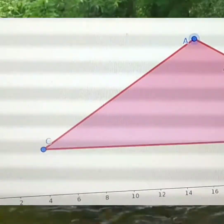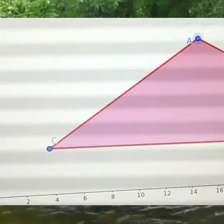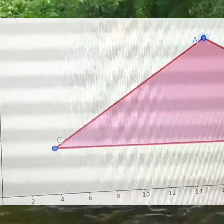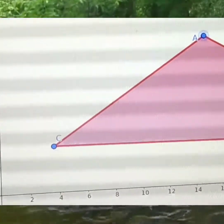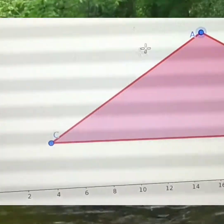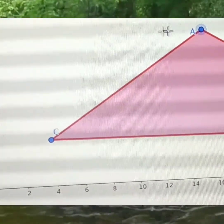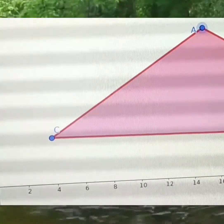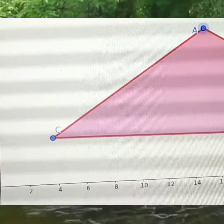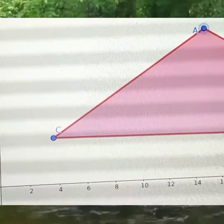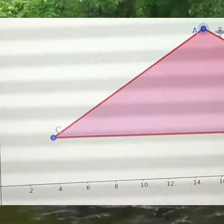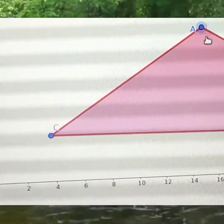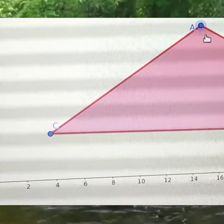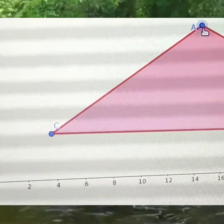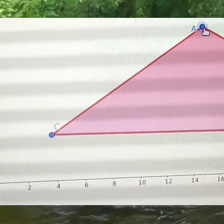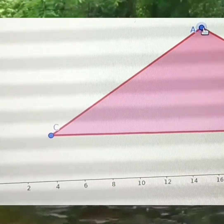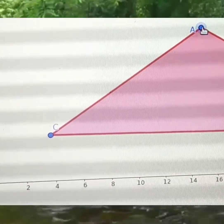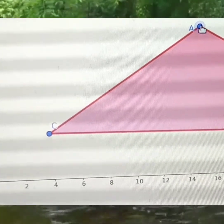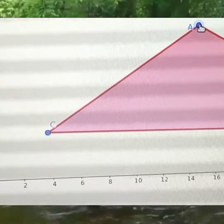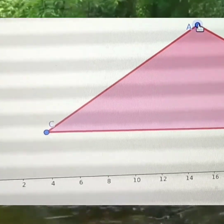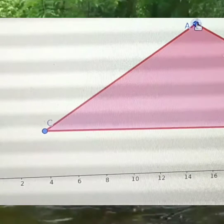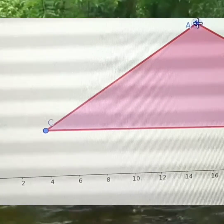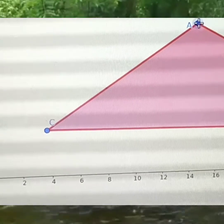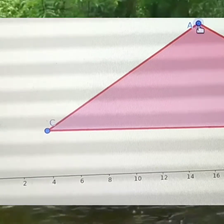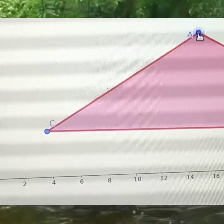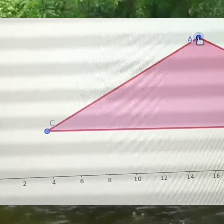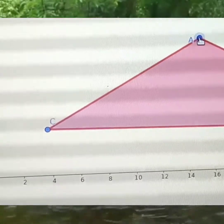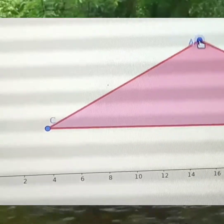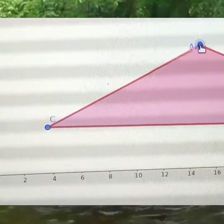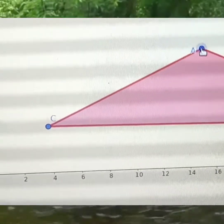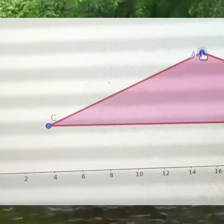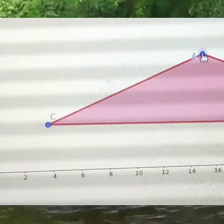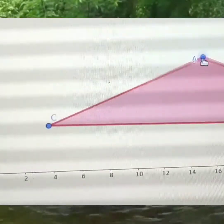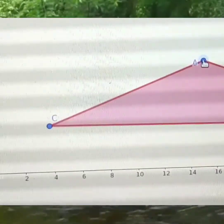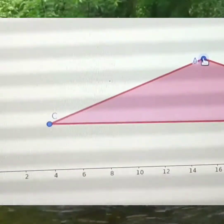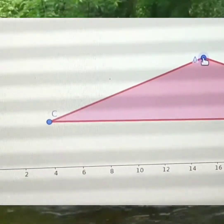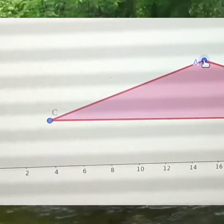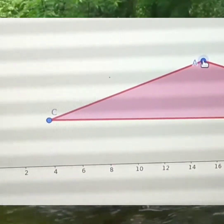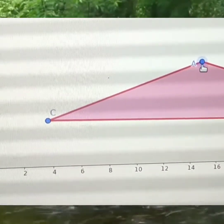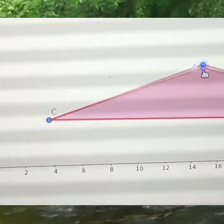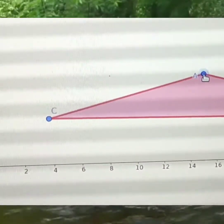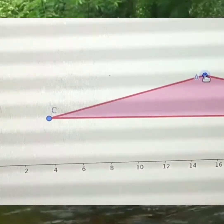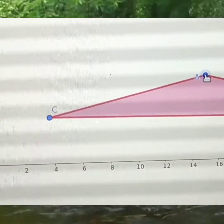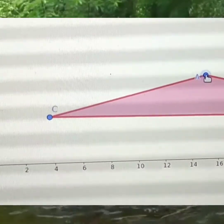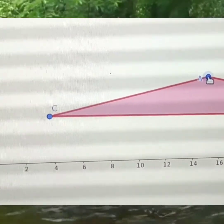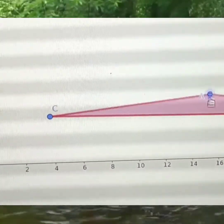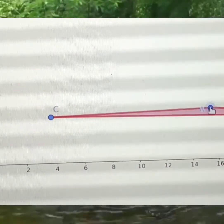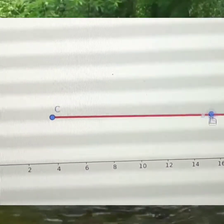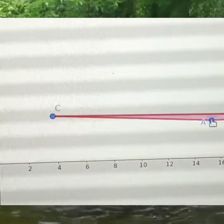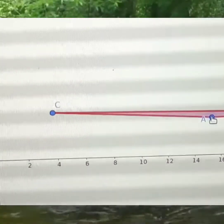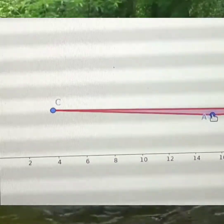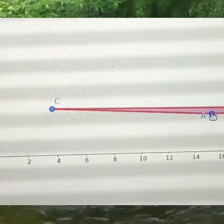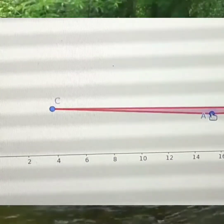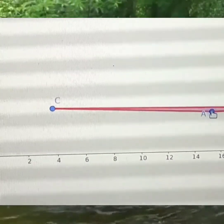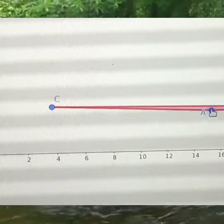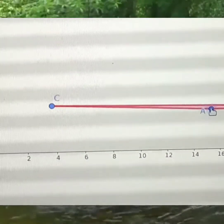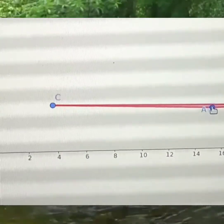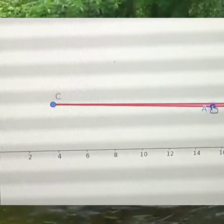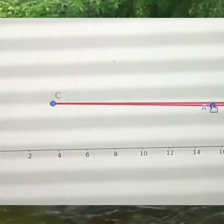വയ്ക്കണം. വീഡിയോയിലുള്ള ത്രികോണം ശ്രദ്ധിച്ചു നോക്കൂ. പോയിൻറ്റ്സ് സെയിം ലൈനിൽ